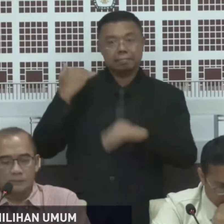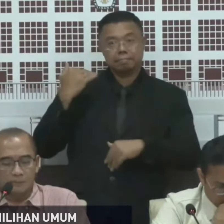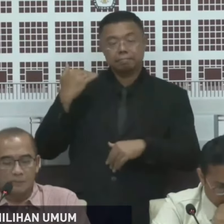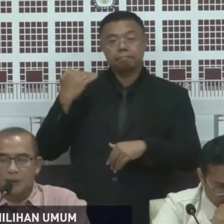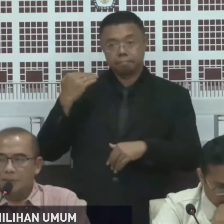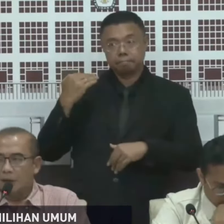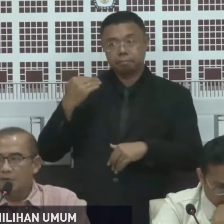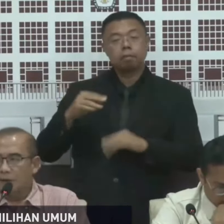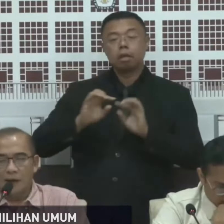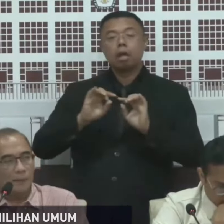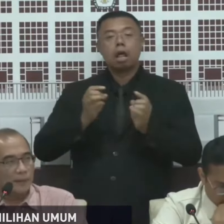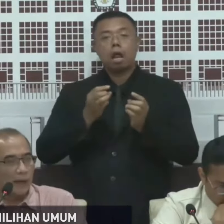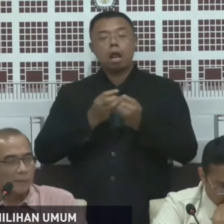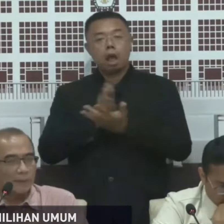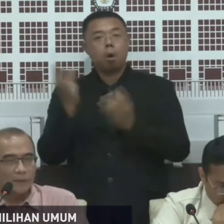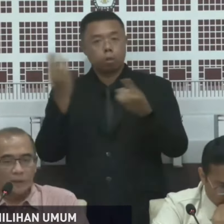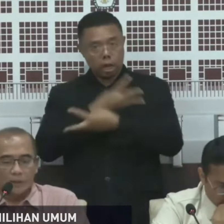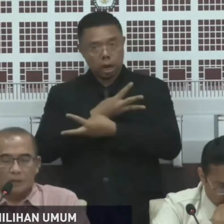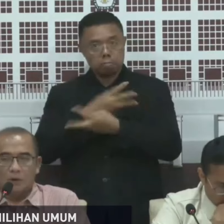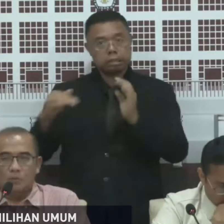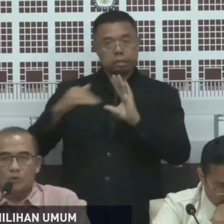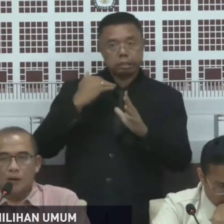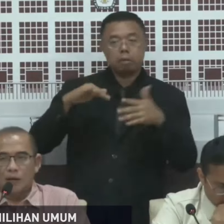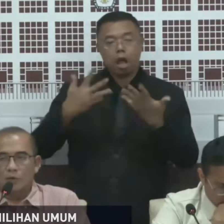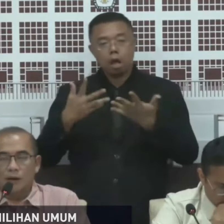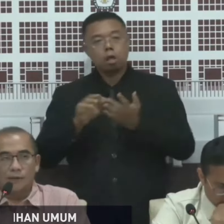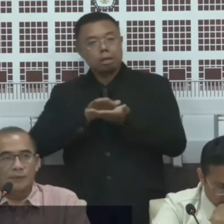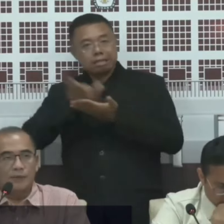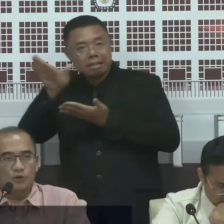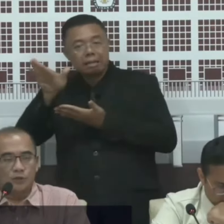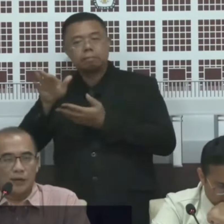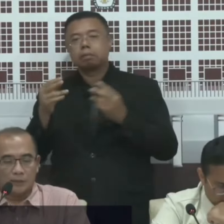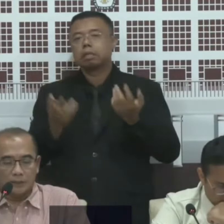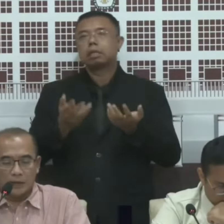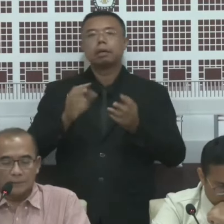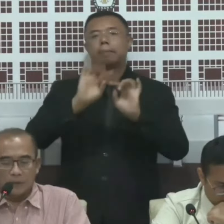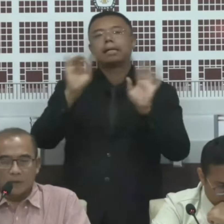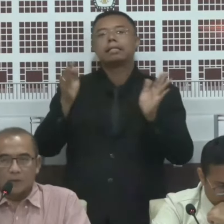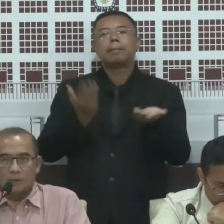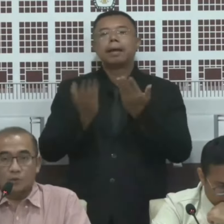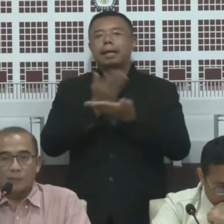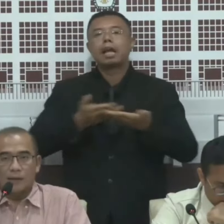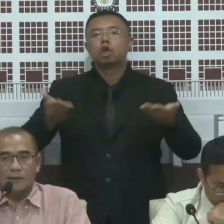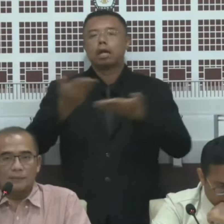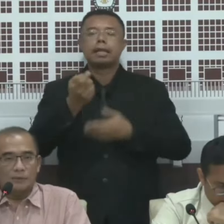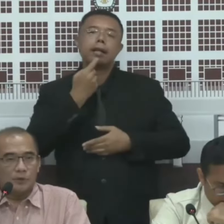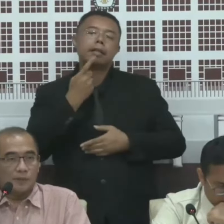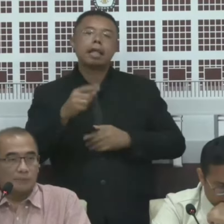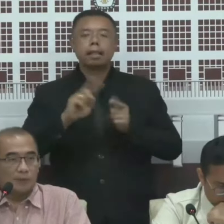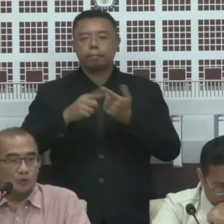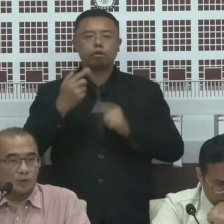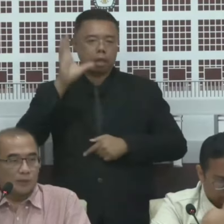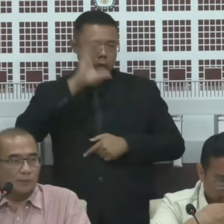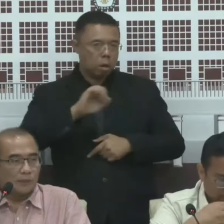kiriman-kiriman baik melalui WA kepada kami maupun unggahan-unggahan di media sosial tentang, terutama ya, teman-teman